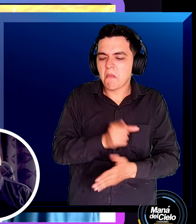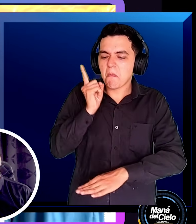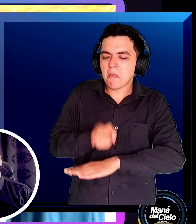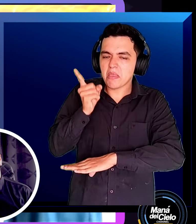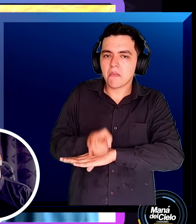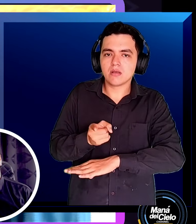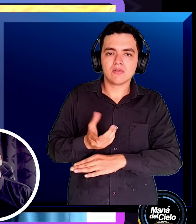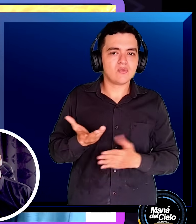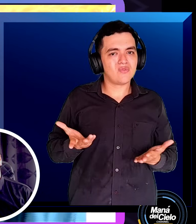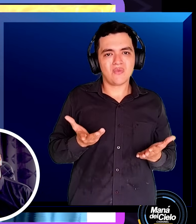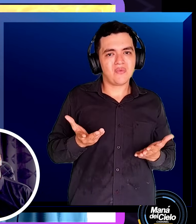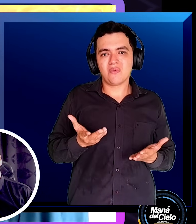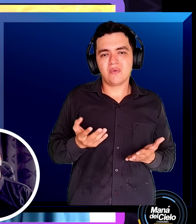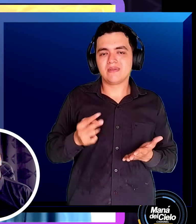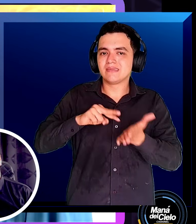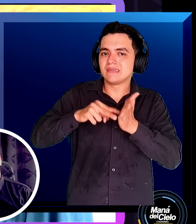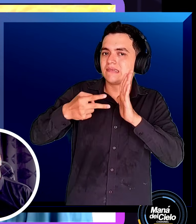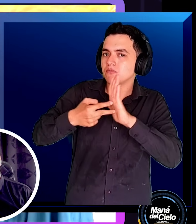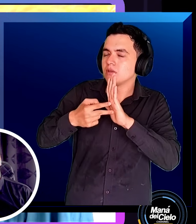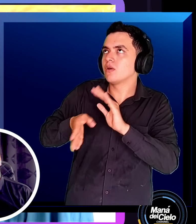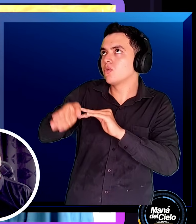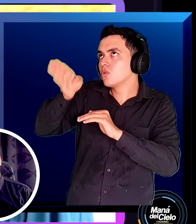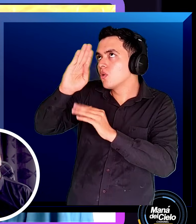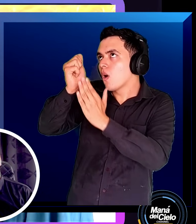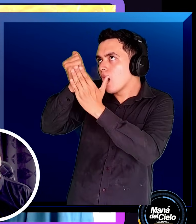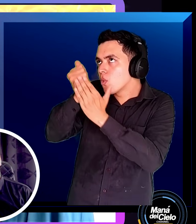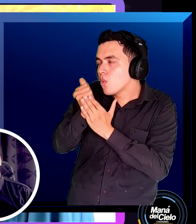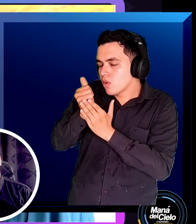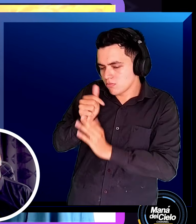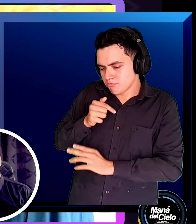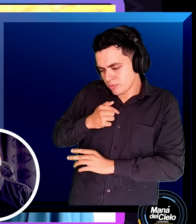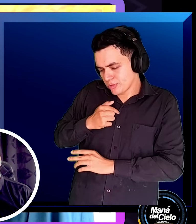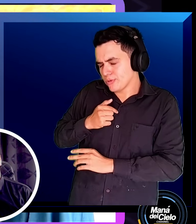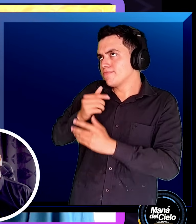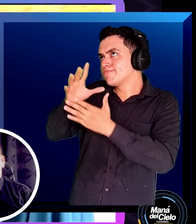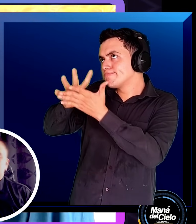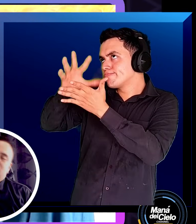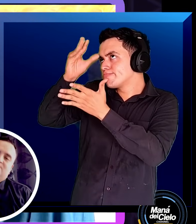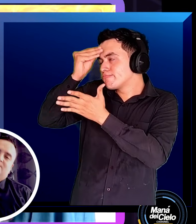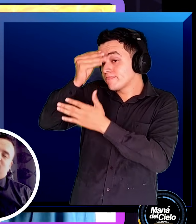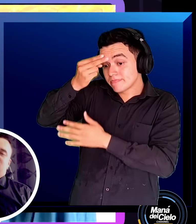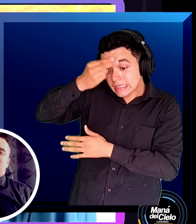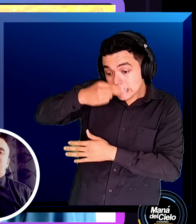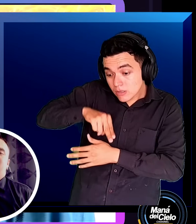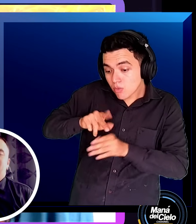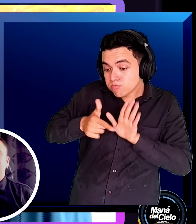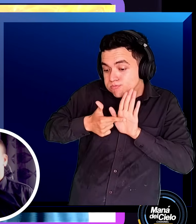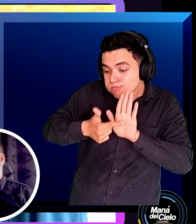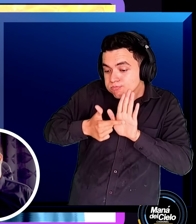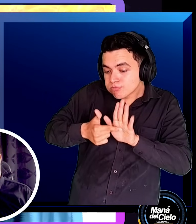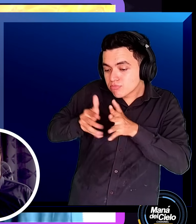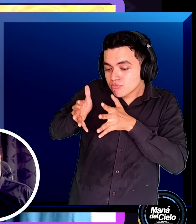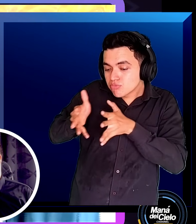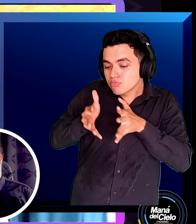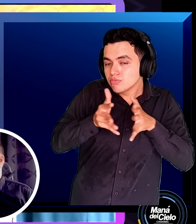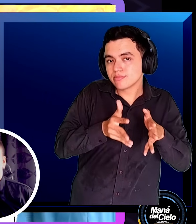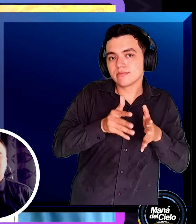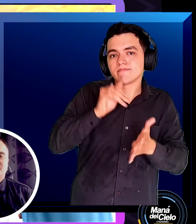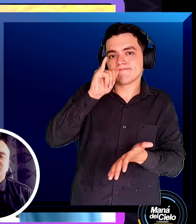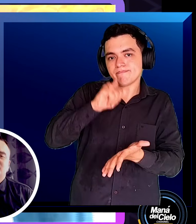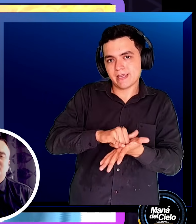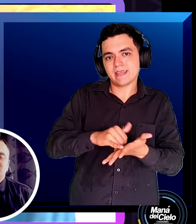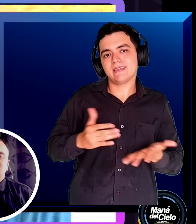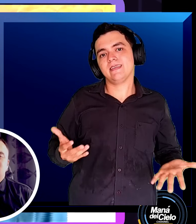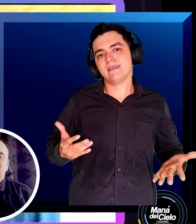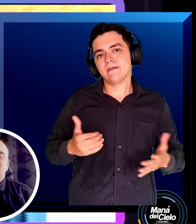cada uno, Dios nos creó diferentes los unos a los otros. Entonces, hermano, cuando usted vea ese carro, uy, me gustó ese carro, que